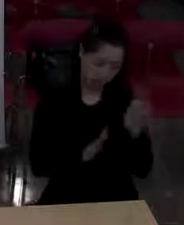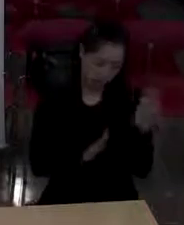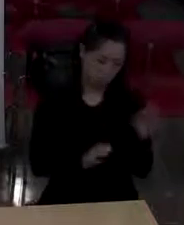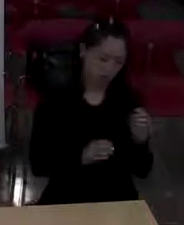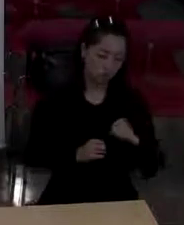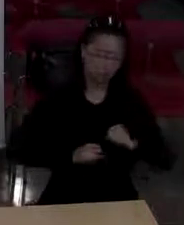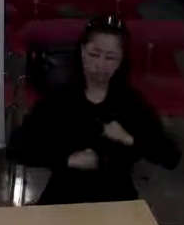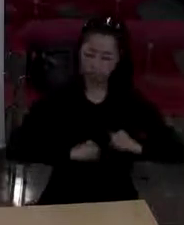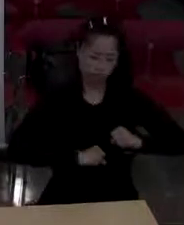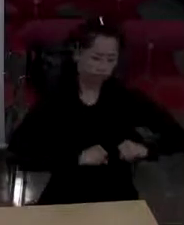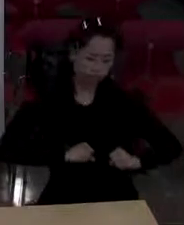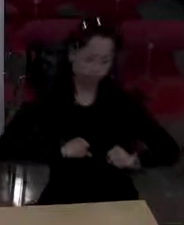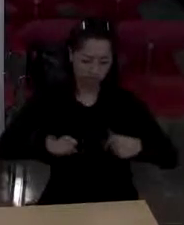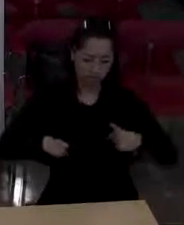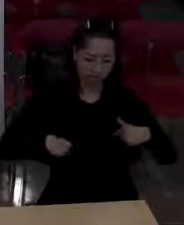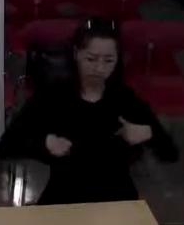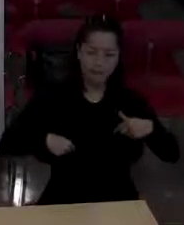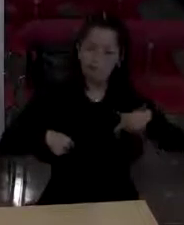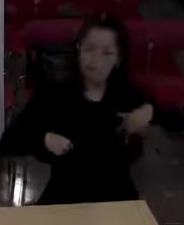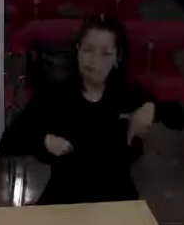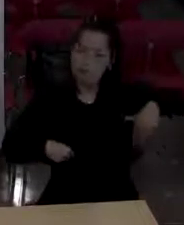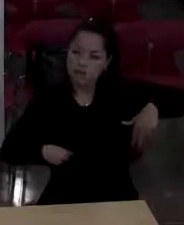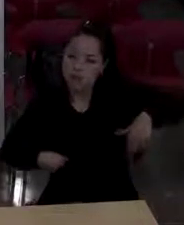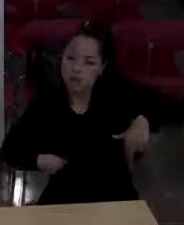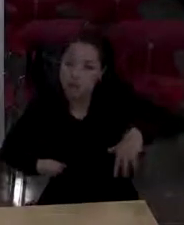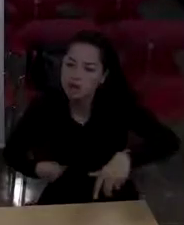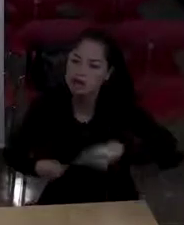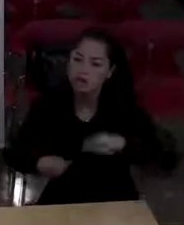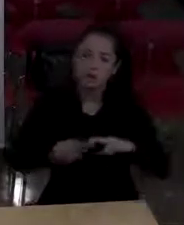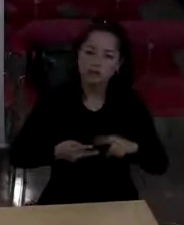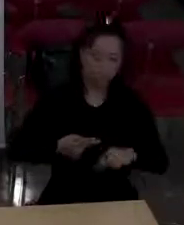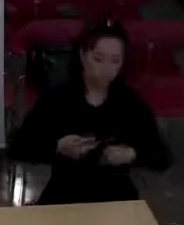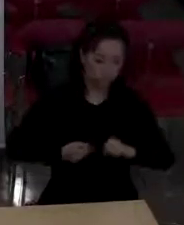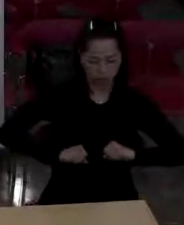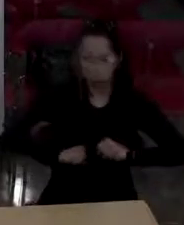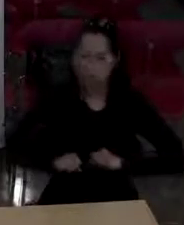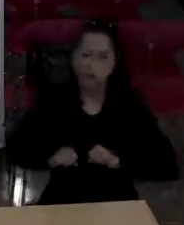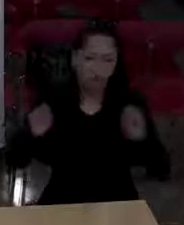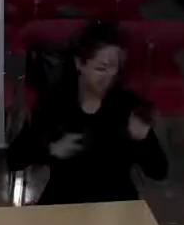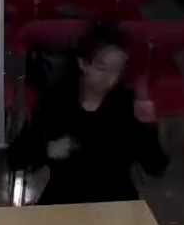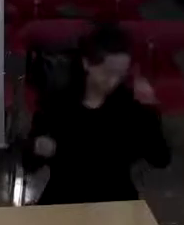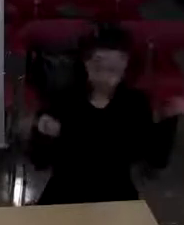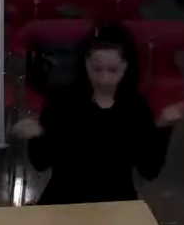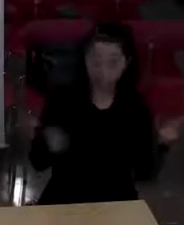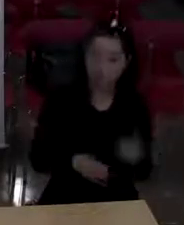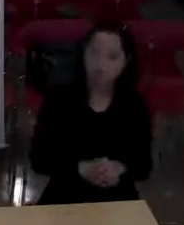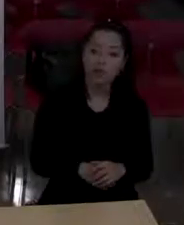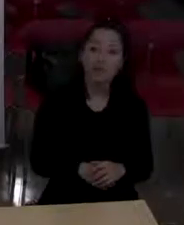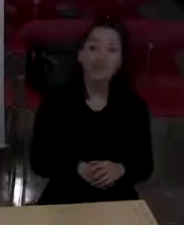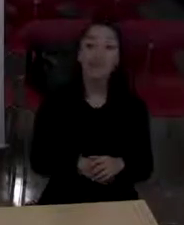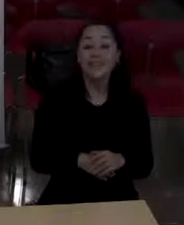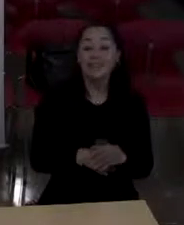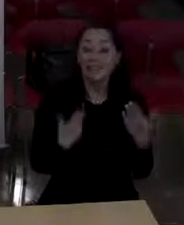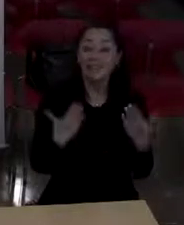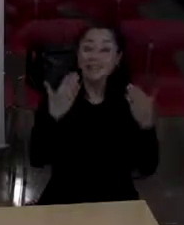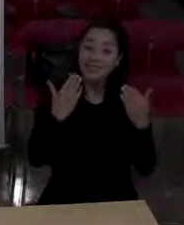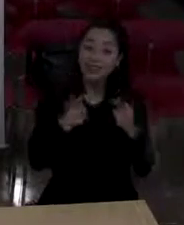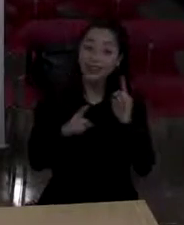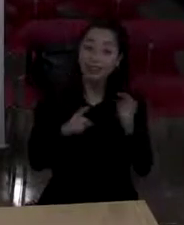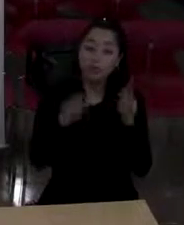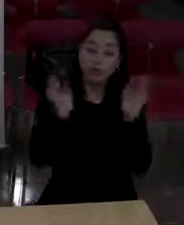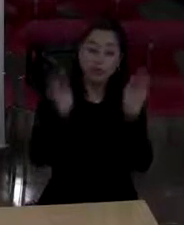caminar o tener un dominio de este movimiento. En la medida que el bebé camina, pues lógicamente su mundo se va ampliando, va